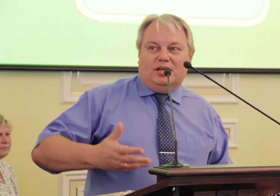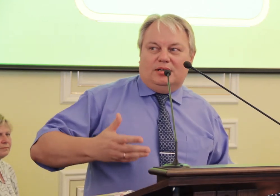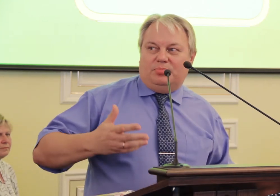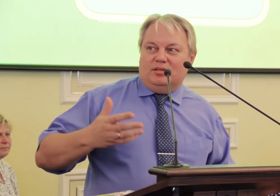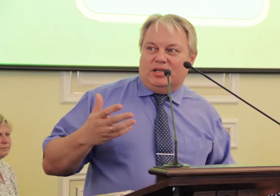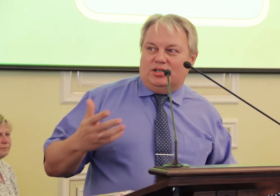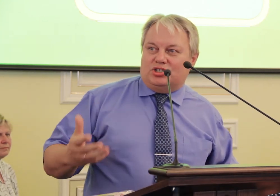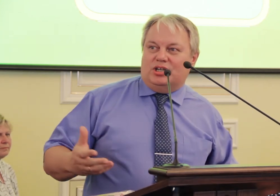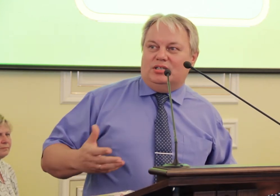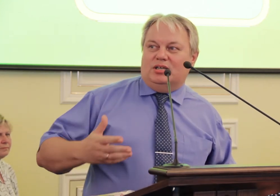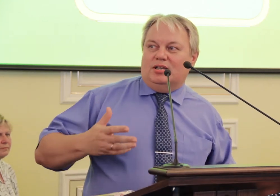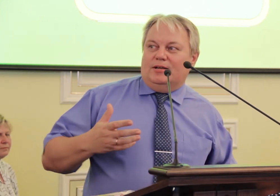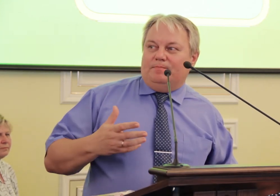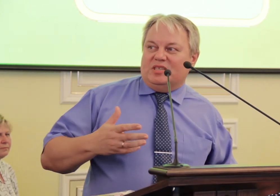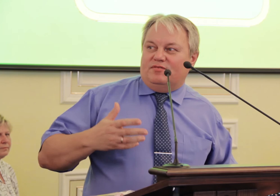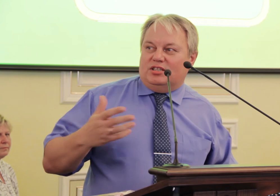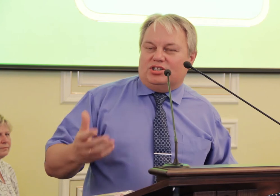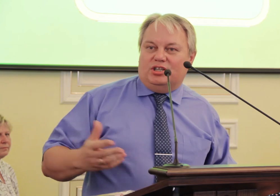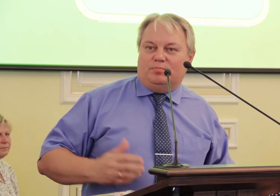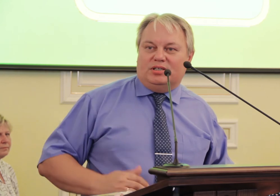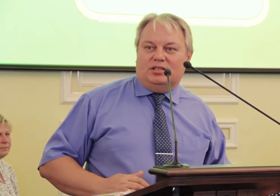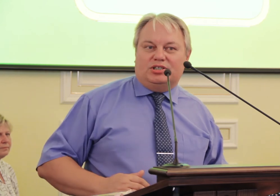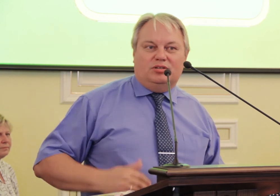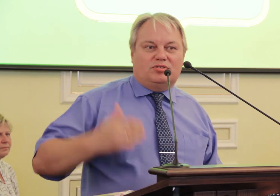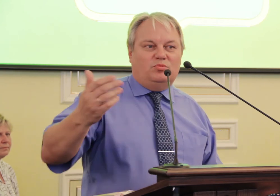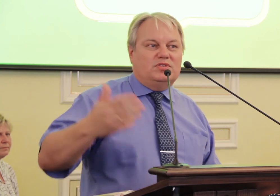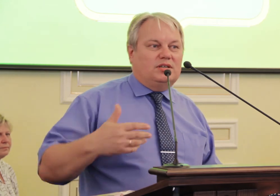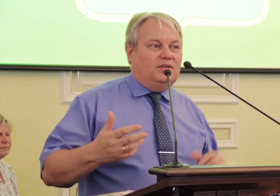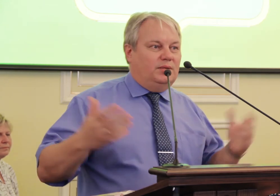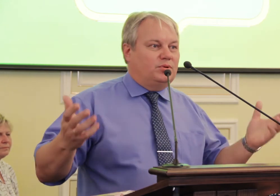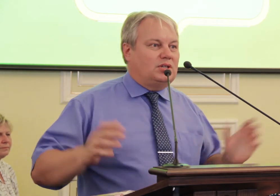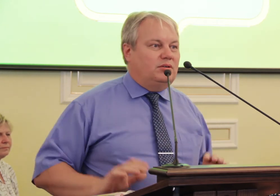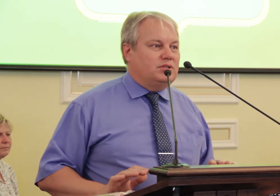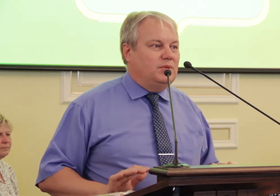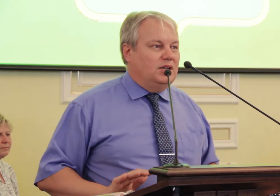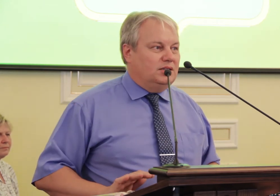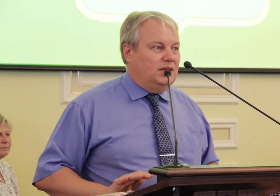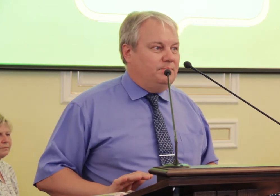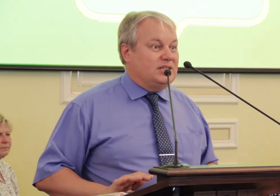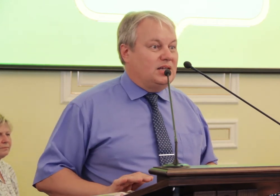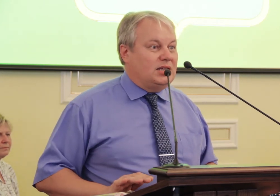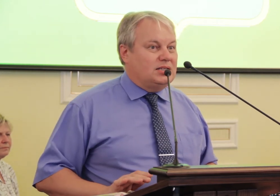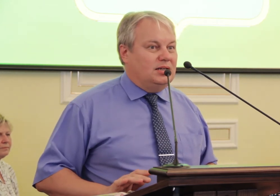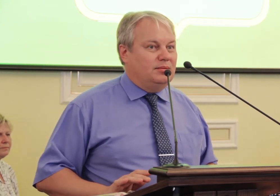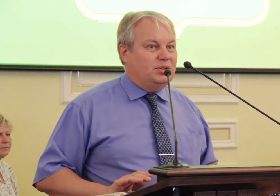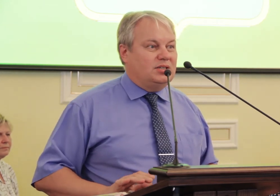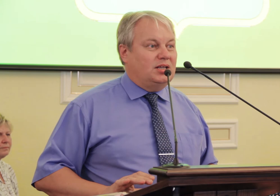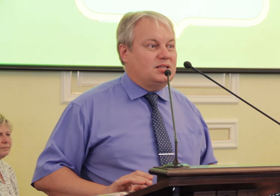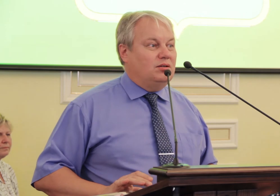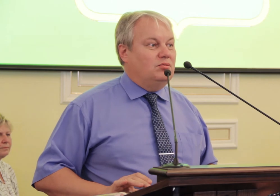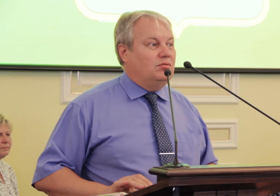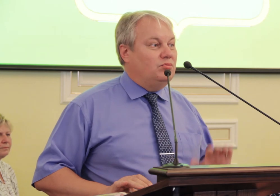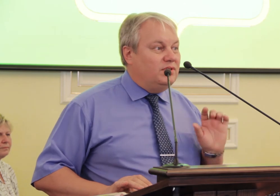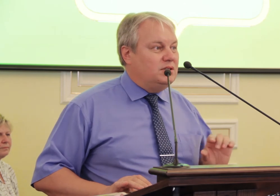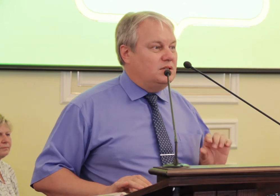там принимать решения, свои отношения по отношению к своему визави или просто к людям, да,